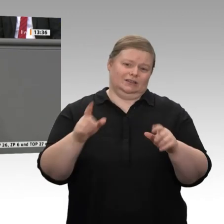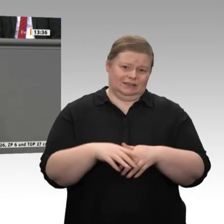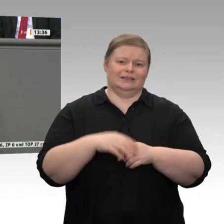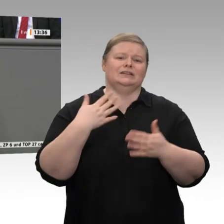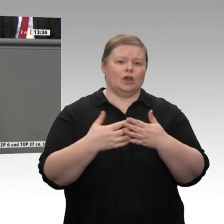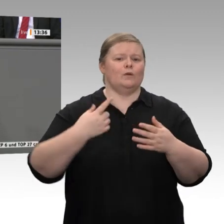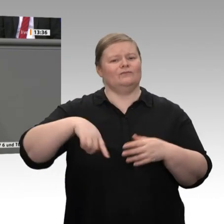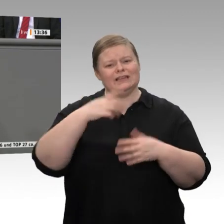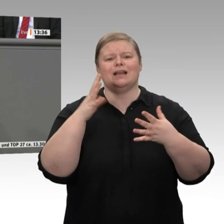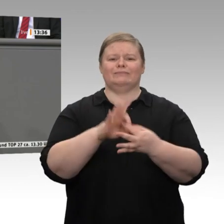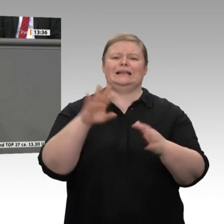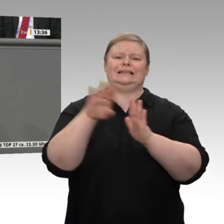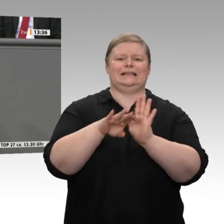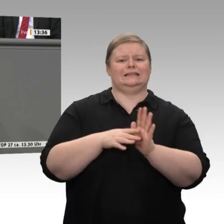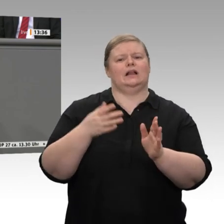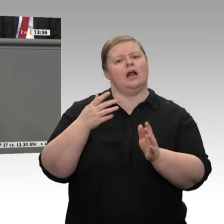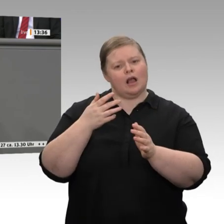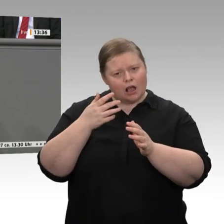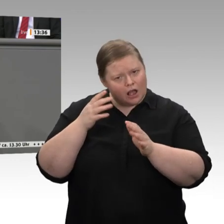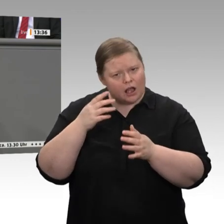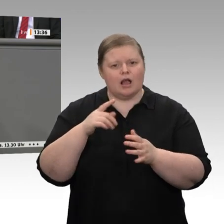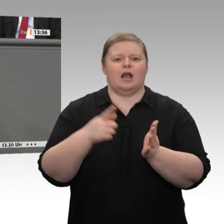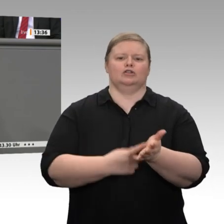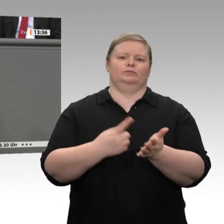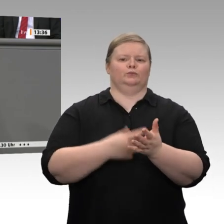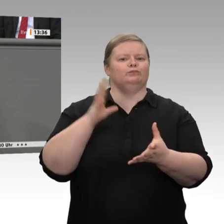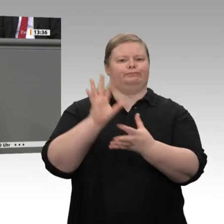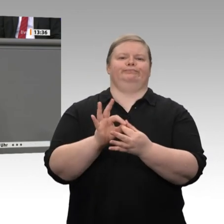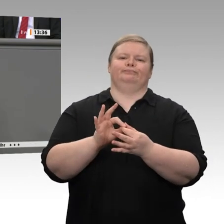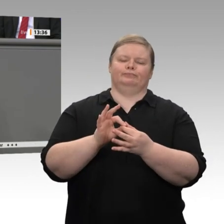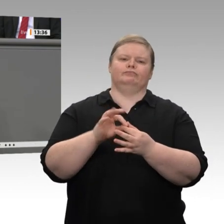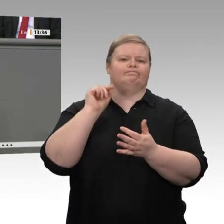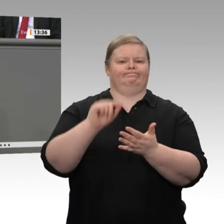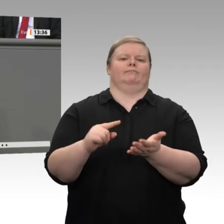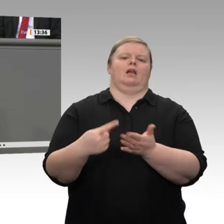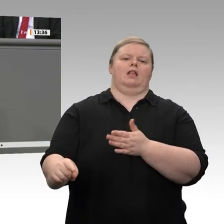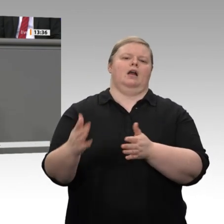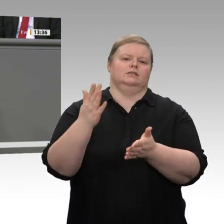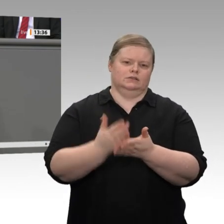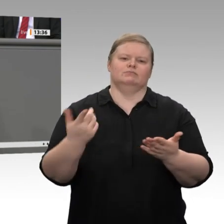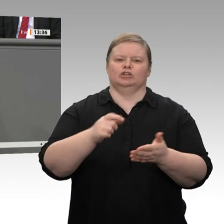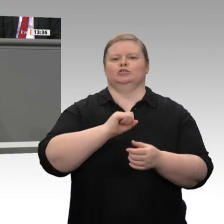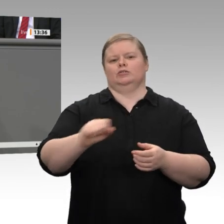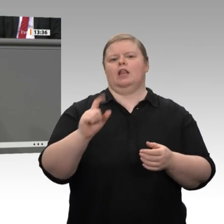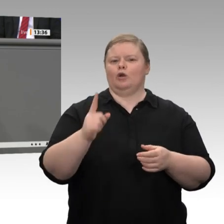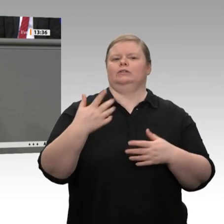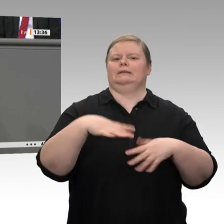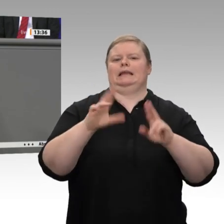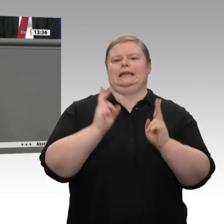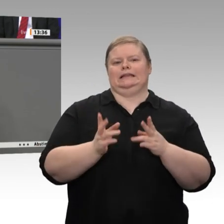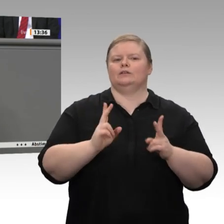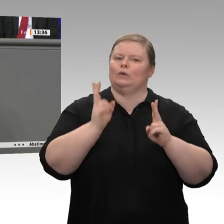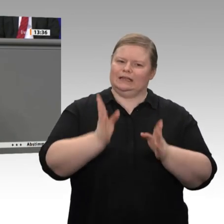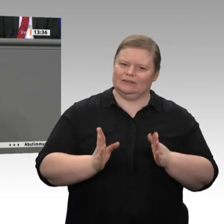Das ist schneller, das ist rechtssicherer, und das ist der richtige Weg für die Praxis und auch für die Betroffenen, weil er